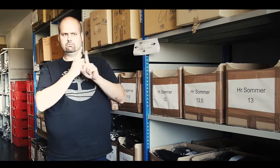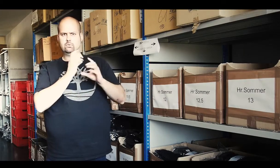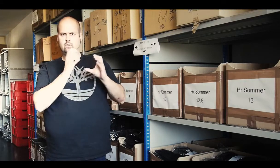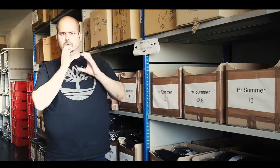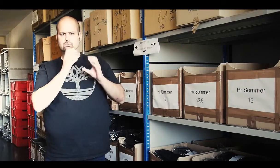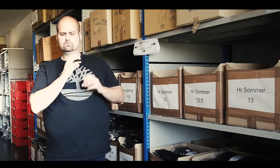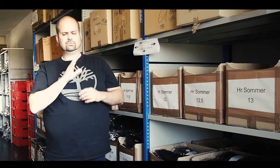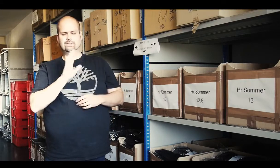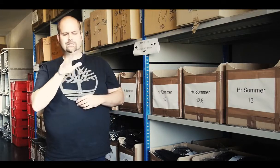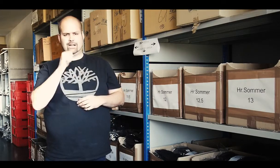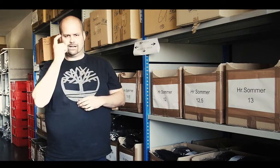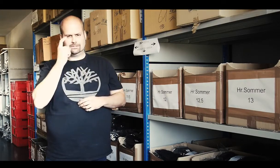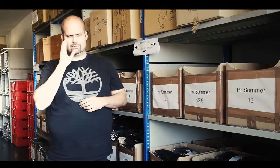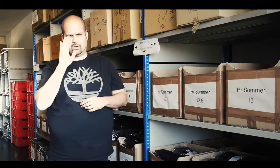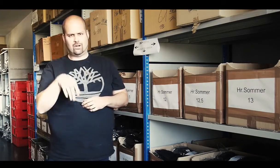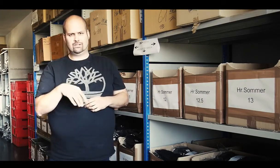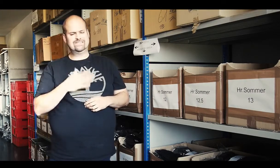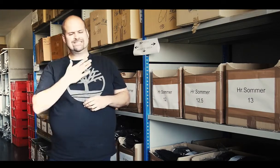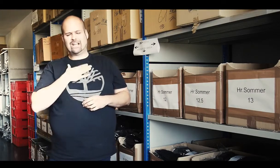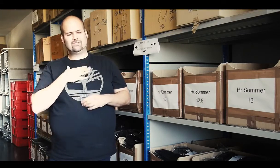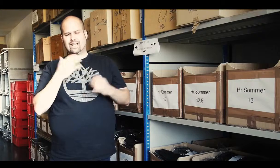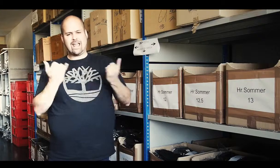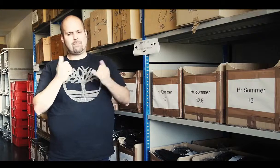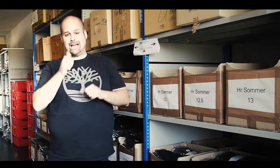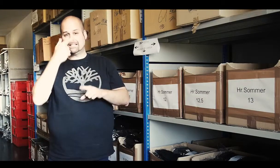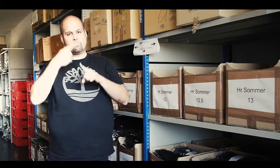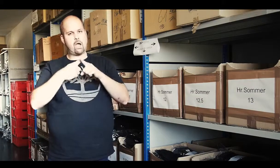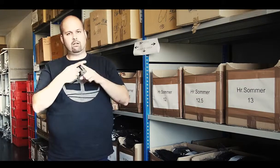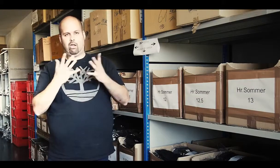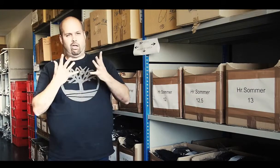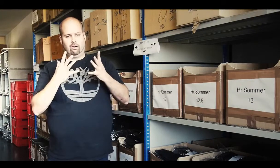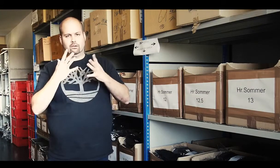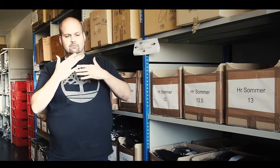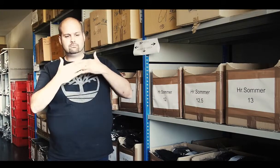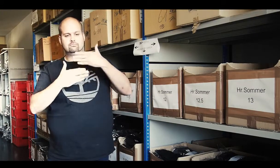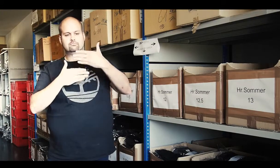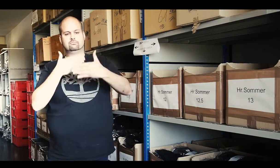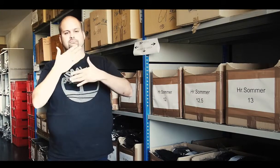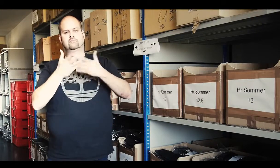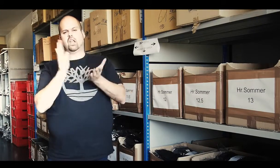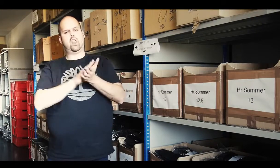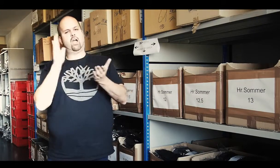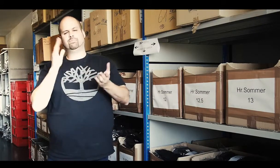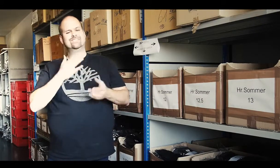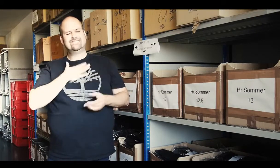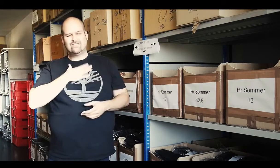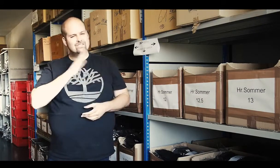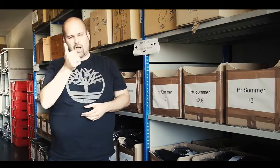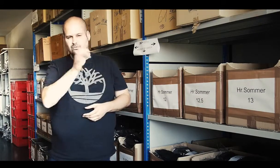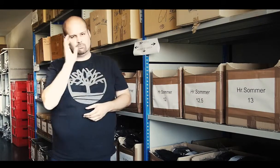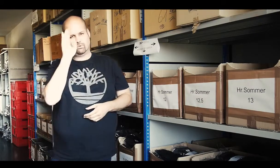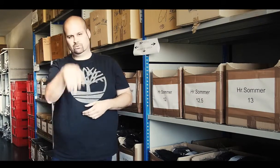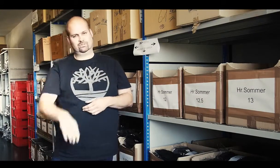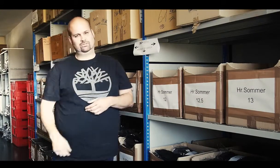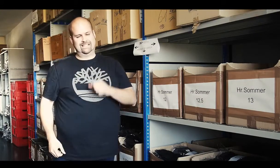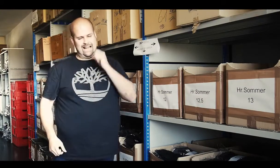Auch wenn es anfangs etwas holprig miteinander ist, das wird nach und nach besser. Das schafft ihr schon. Also macht euch deswegen